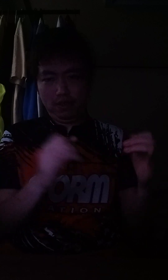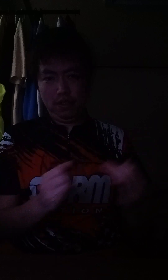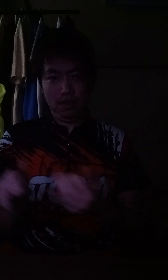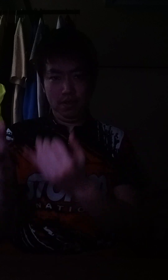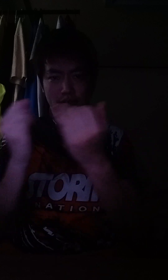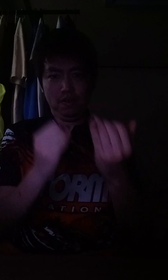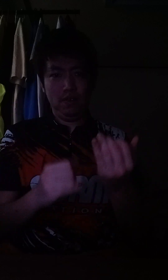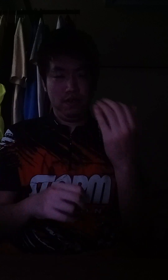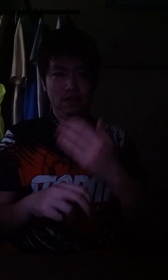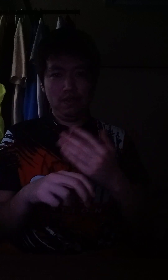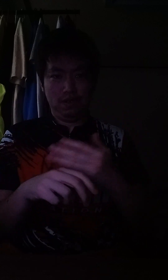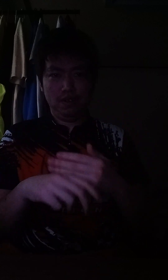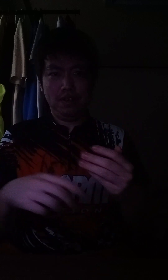것에 참 좋아요.